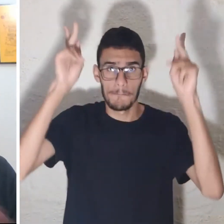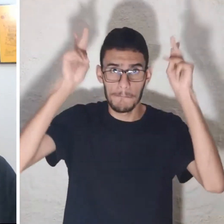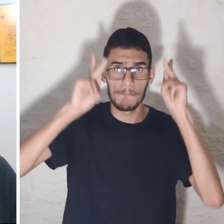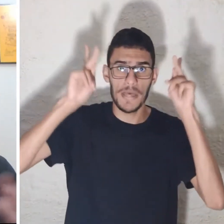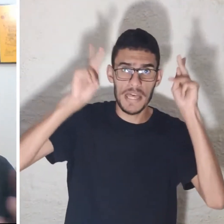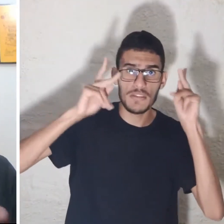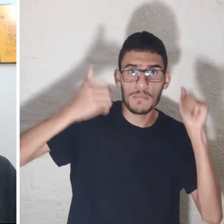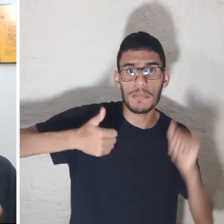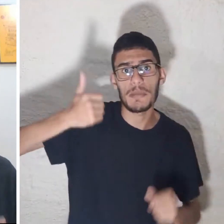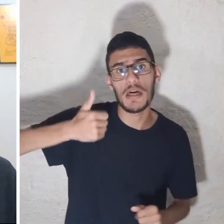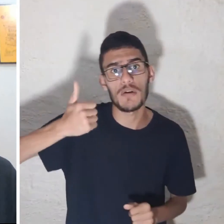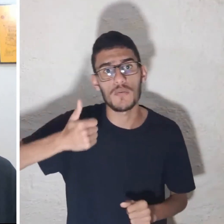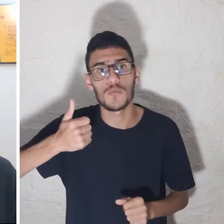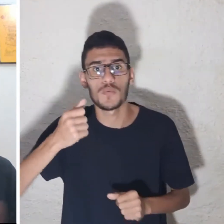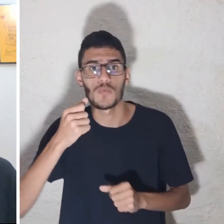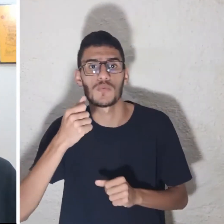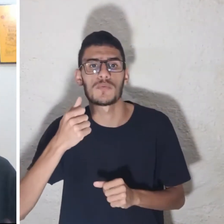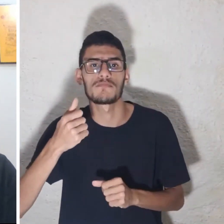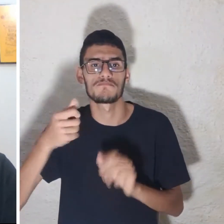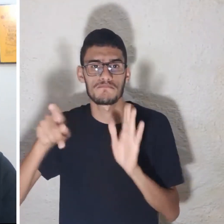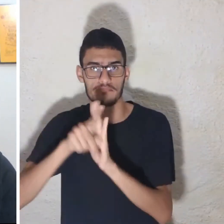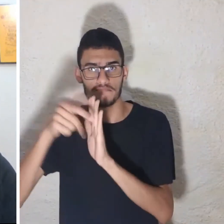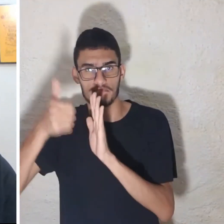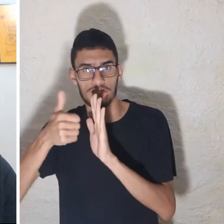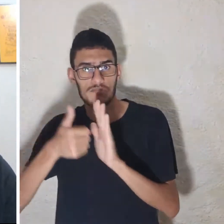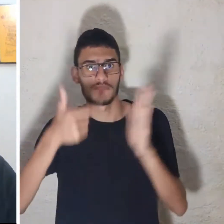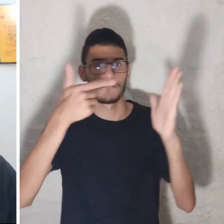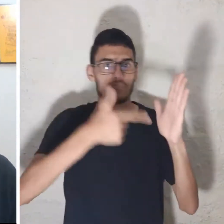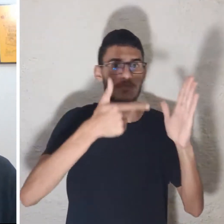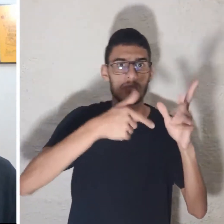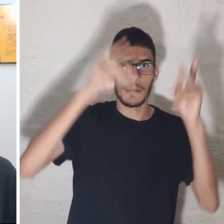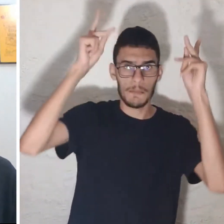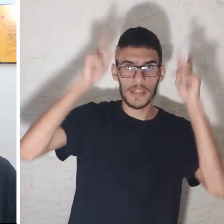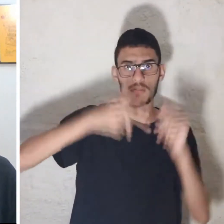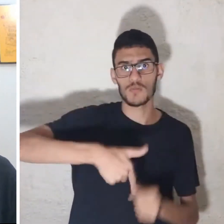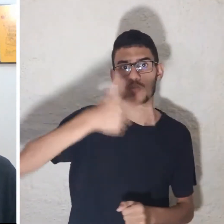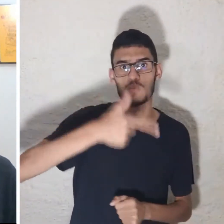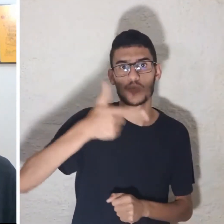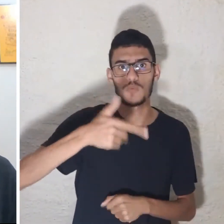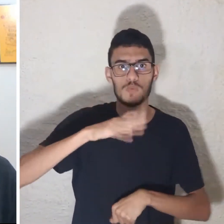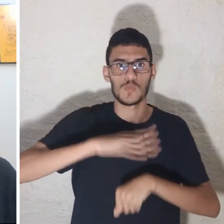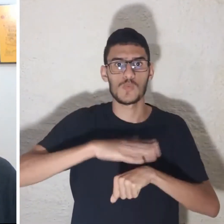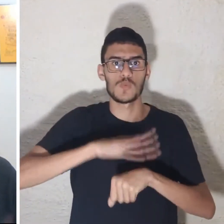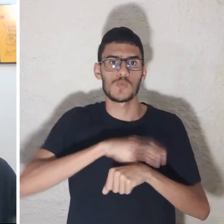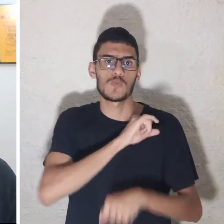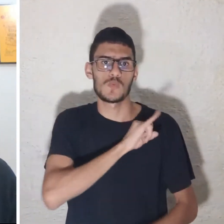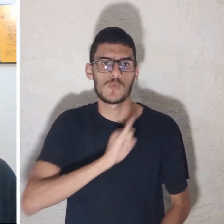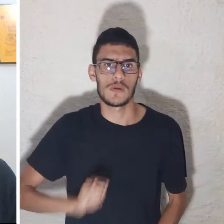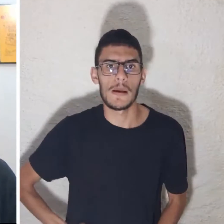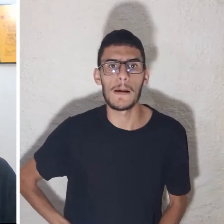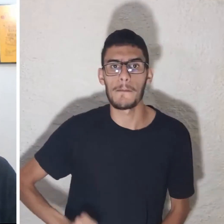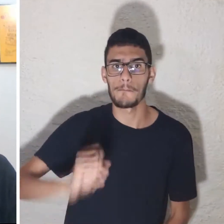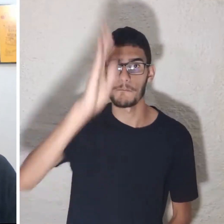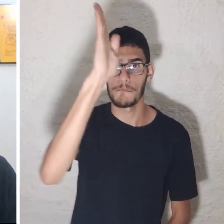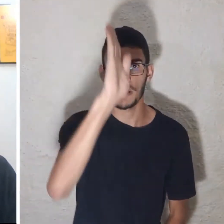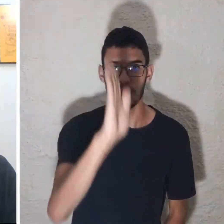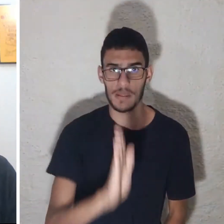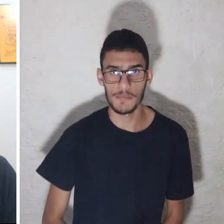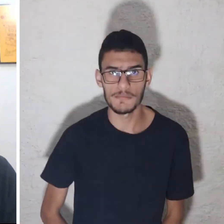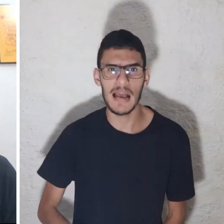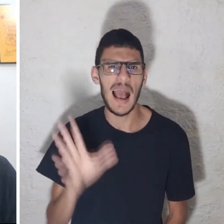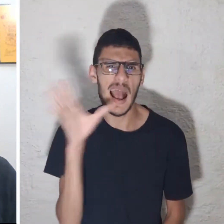Pedros. Primeiro reinado do Dom Pedro I e segundo reinado do Dom Pedro II, que foram os imperadores